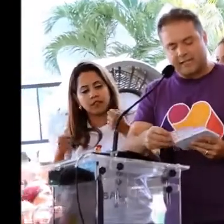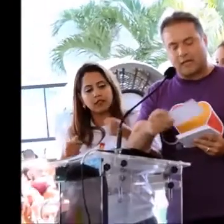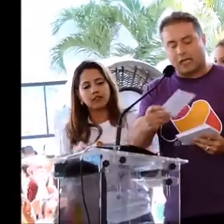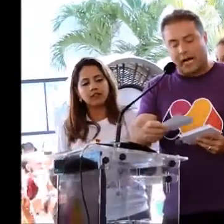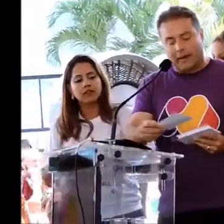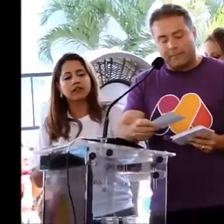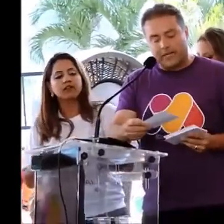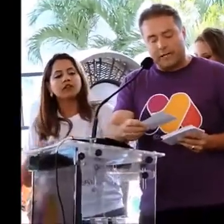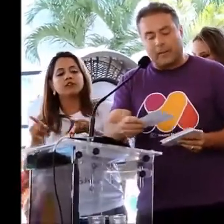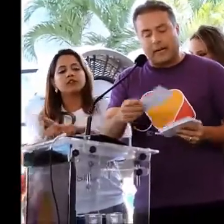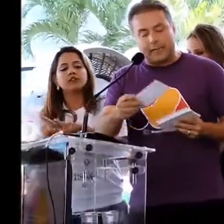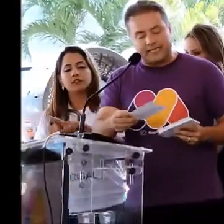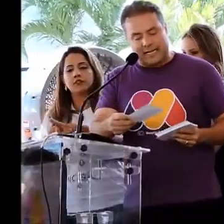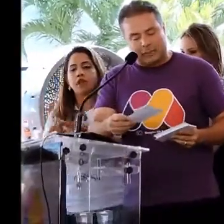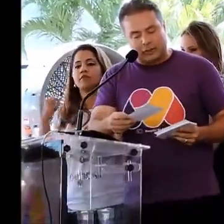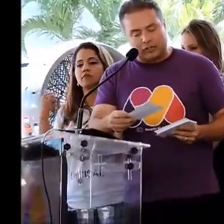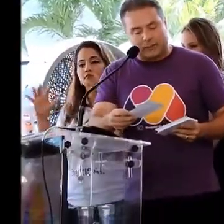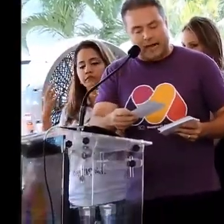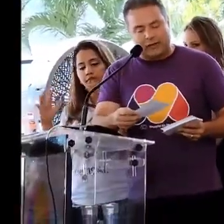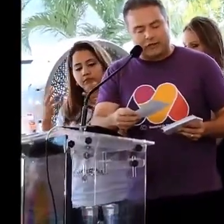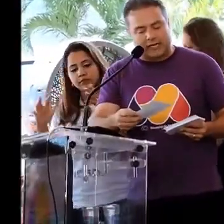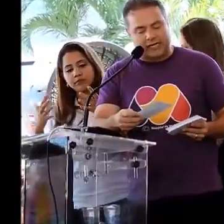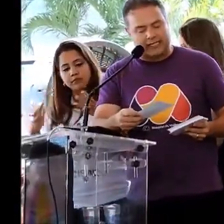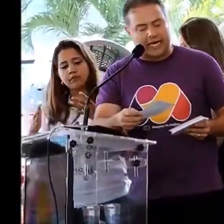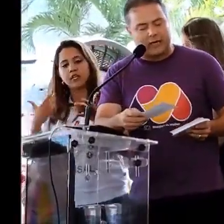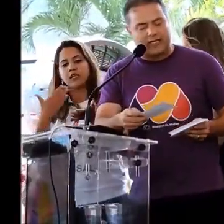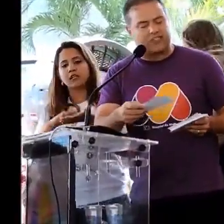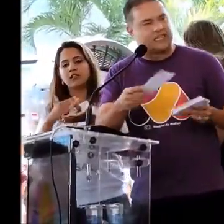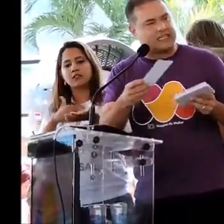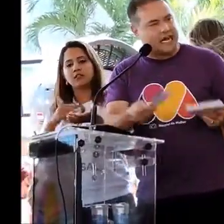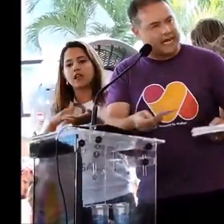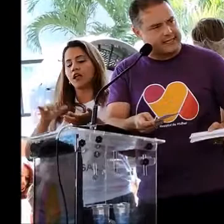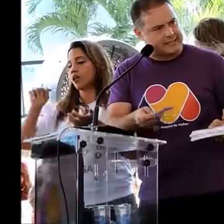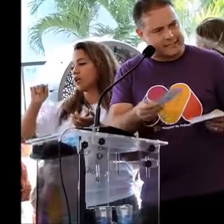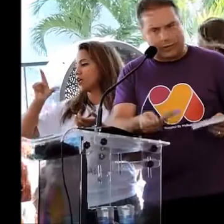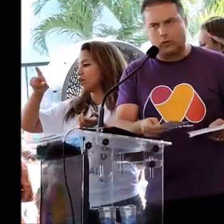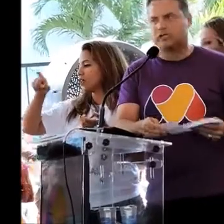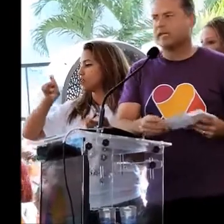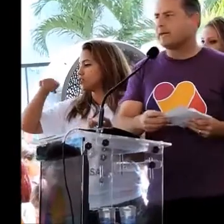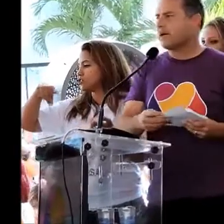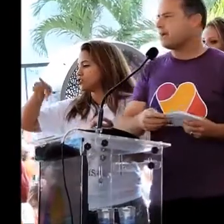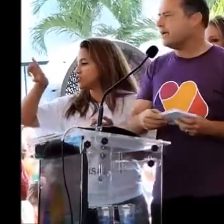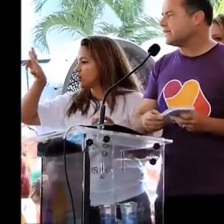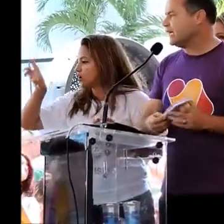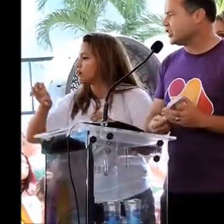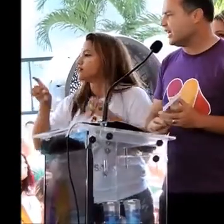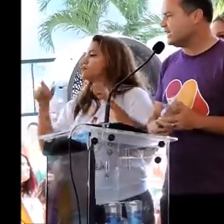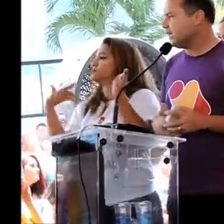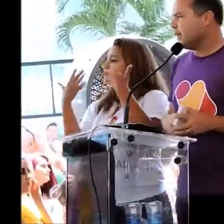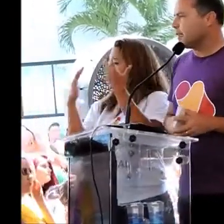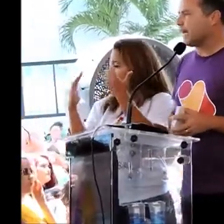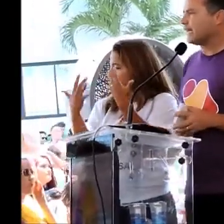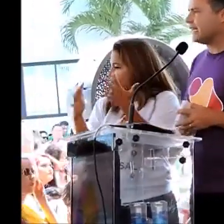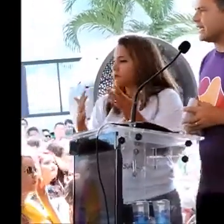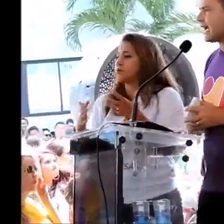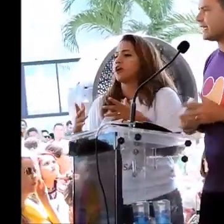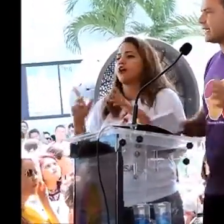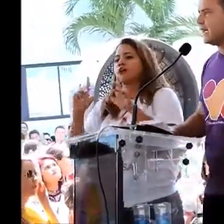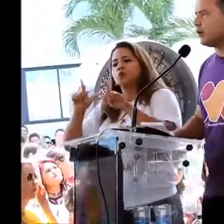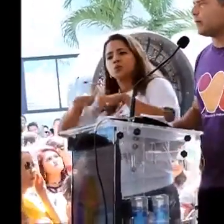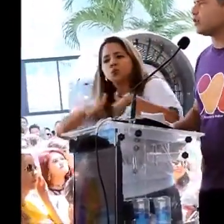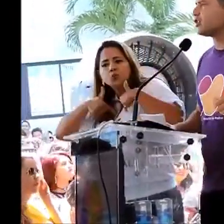presentes. Saudar e parabenizar pelo trabalho o secretário Alexandre Aires, da Saúde. Parabéns, Alexandre,